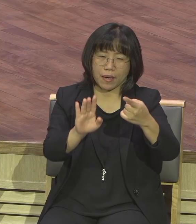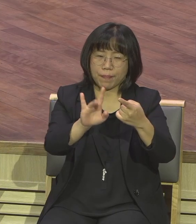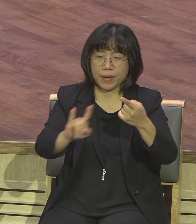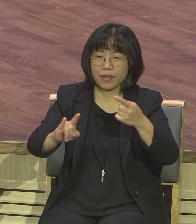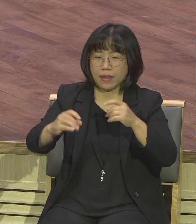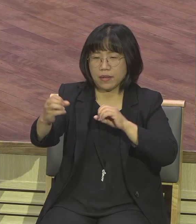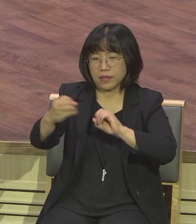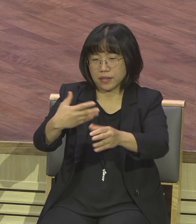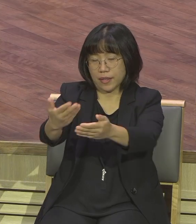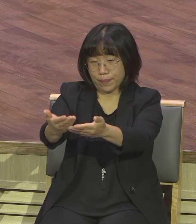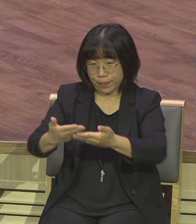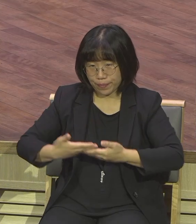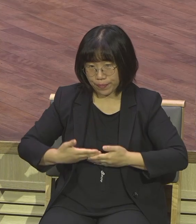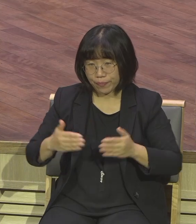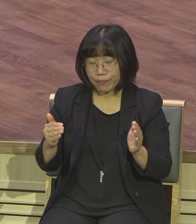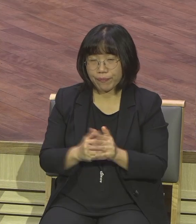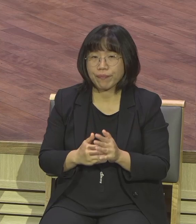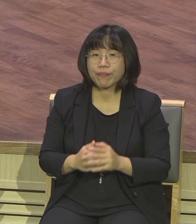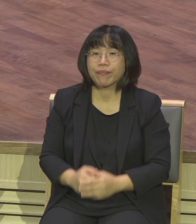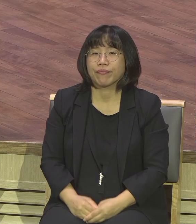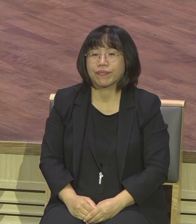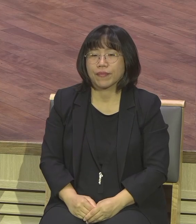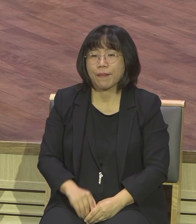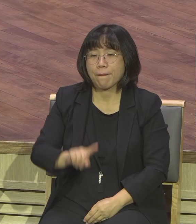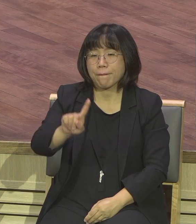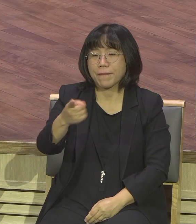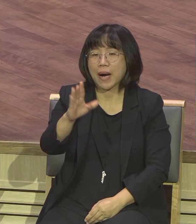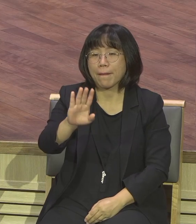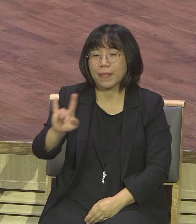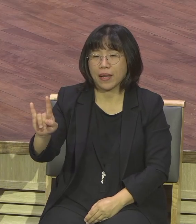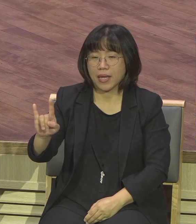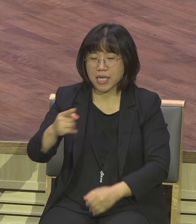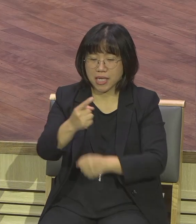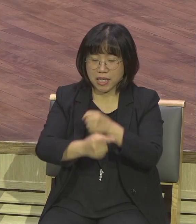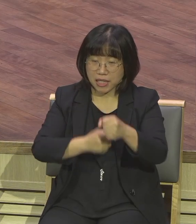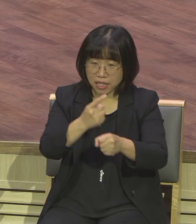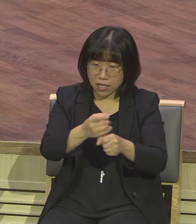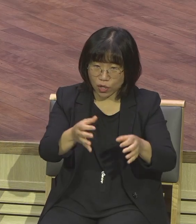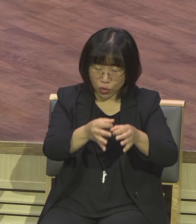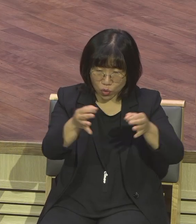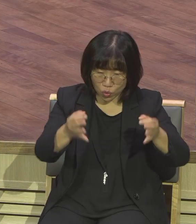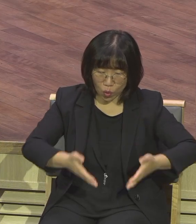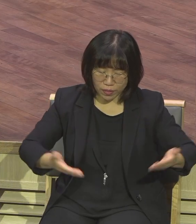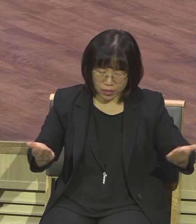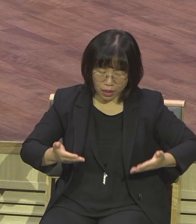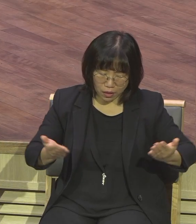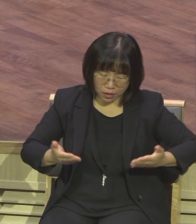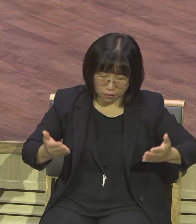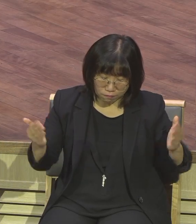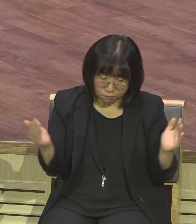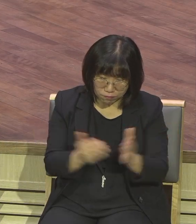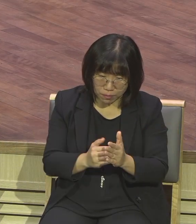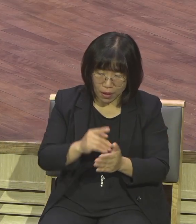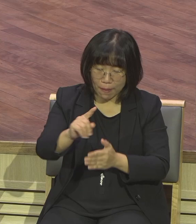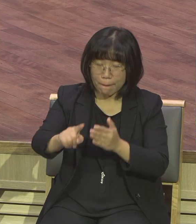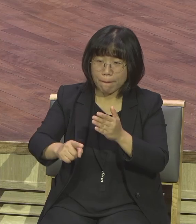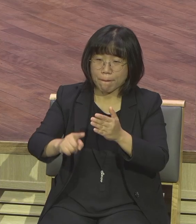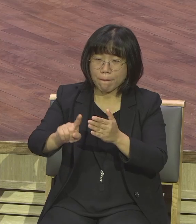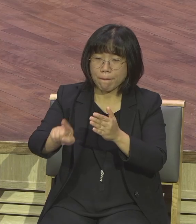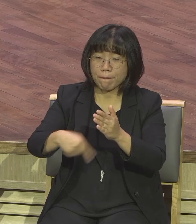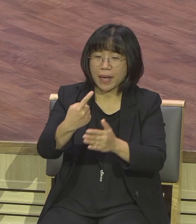응답 받았어요. 100배. 아니 1년 했는데 어떻게 100배 100년 먹을 게